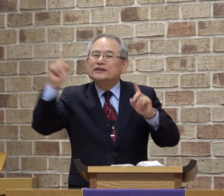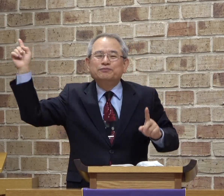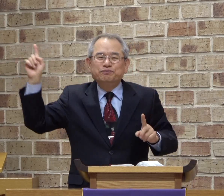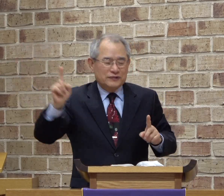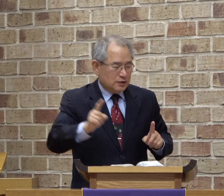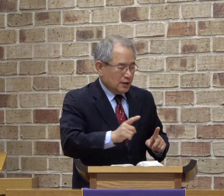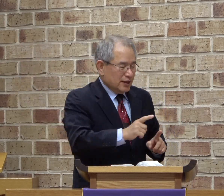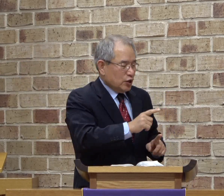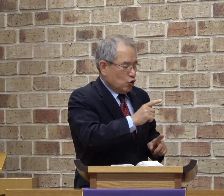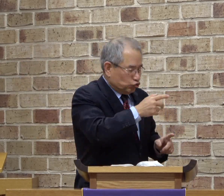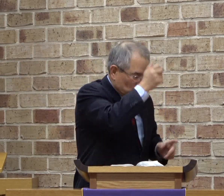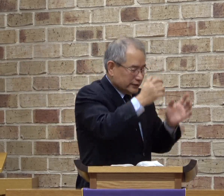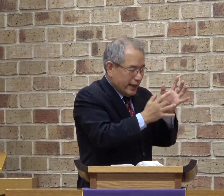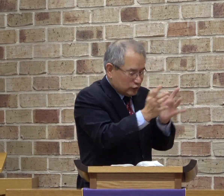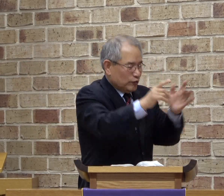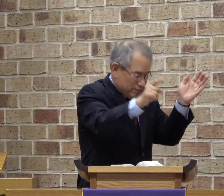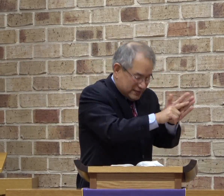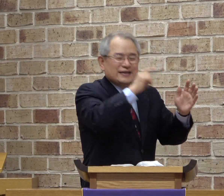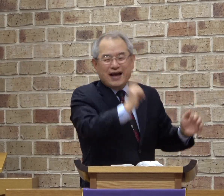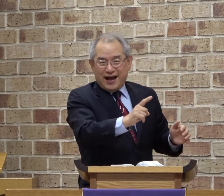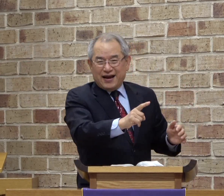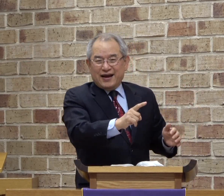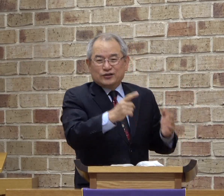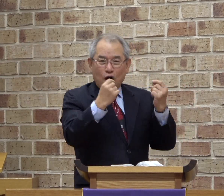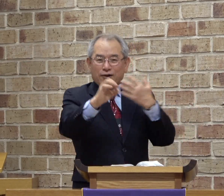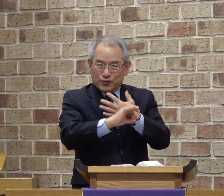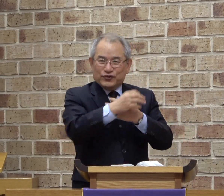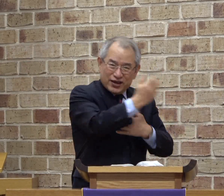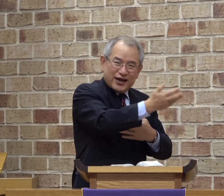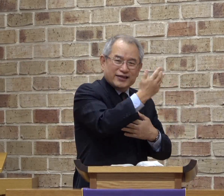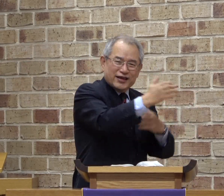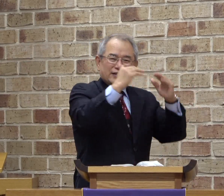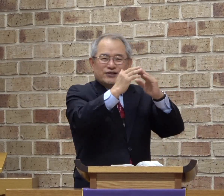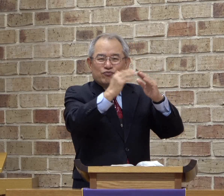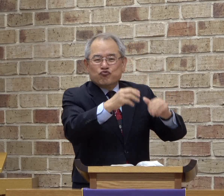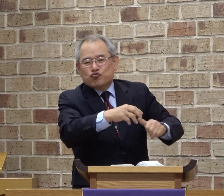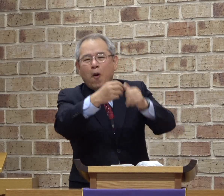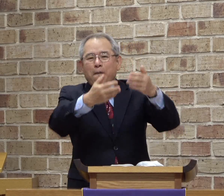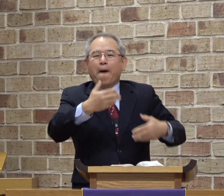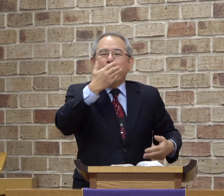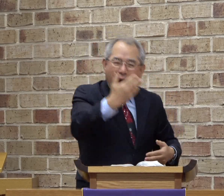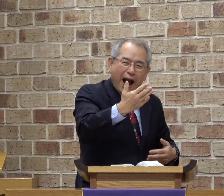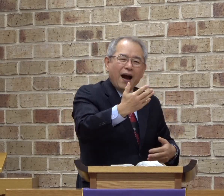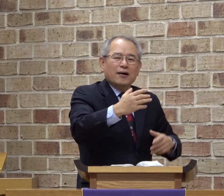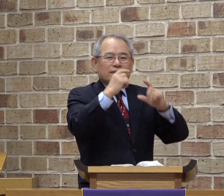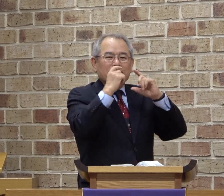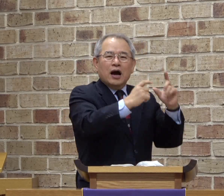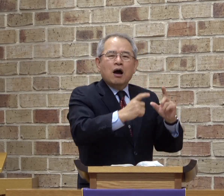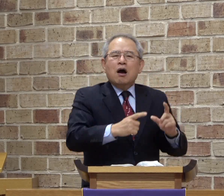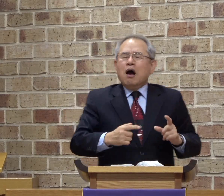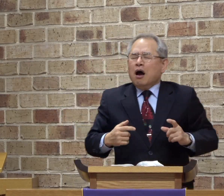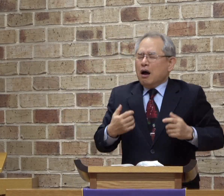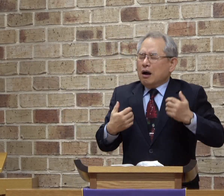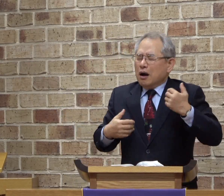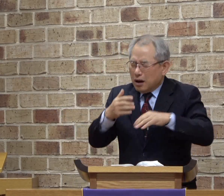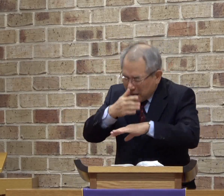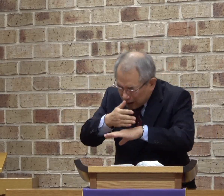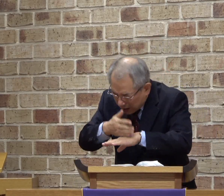그런데 막 불교처럼 수행을 많이 해야 구원을 받는다라고 하면 그걸 귀하게 여기는데, 이 참으로 쉬운 믿기만 하면 구원을 받기 때문에